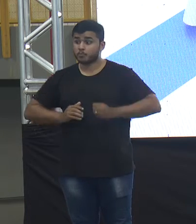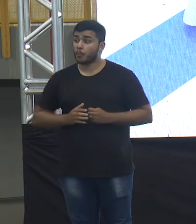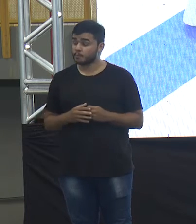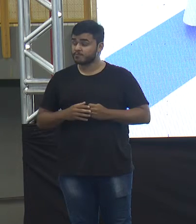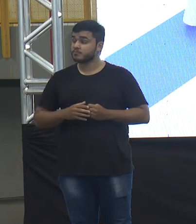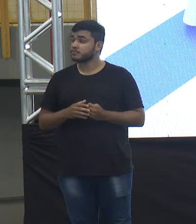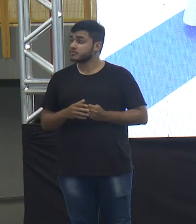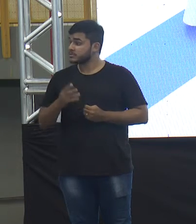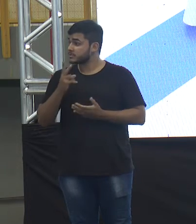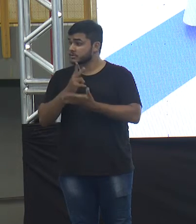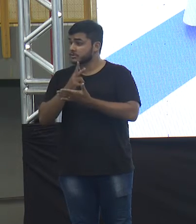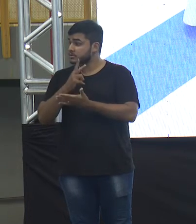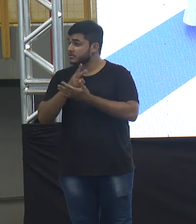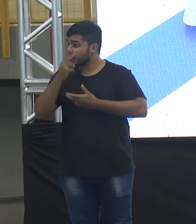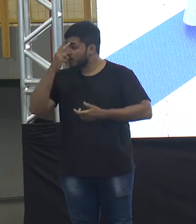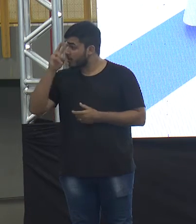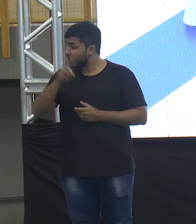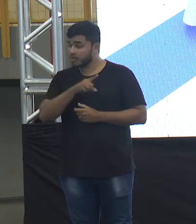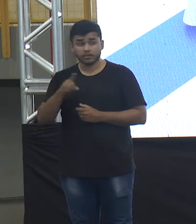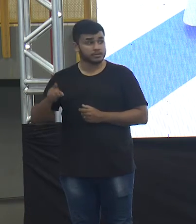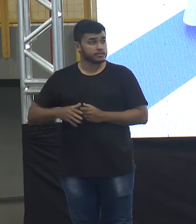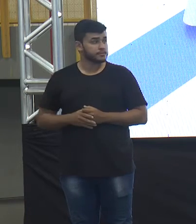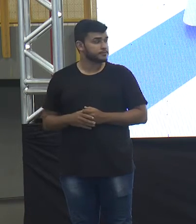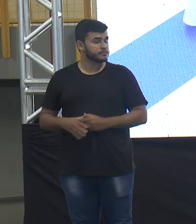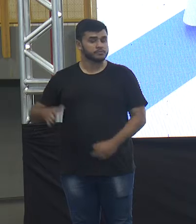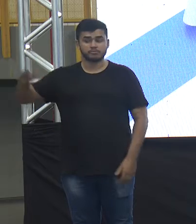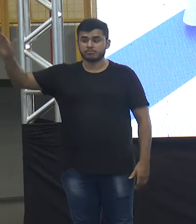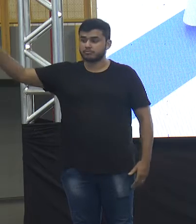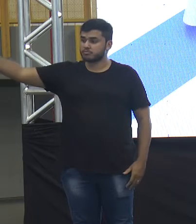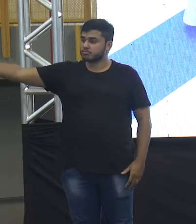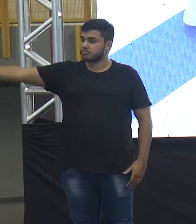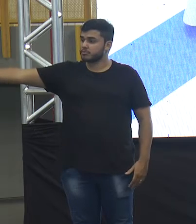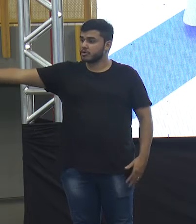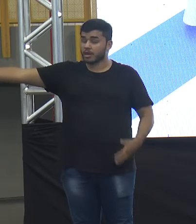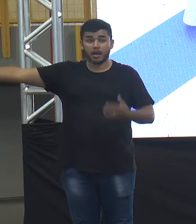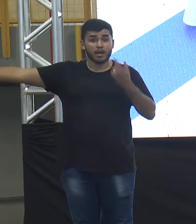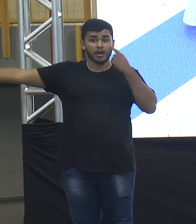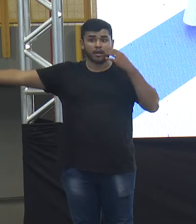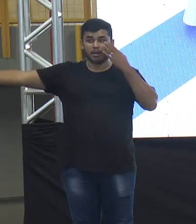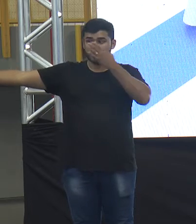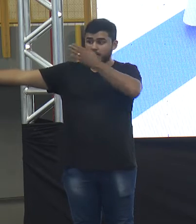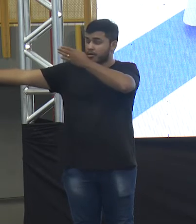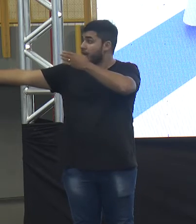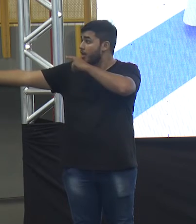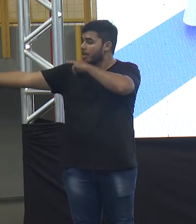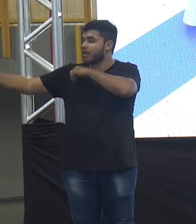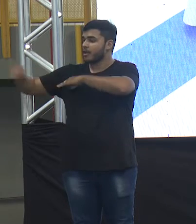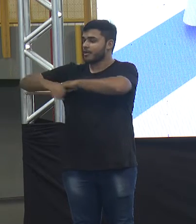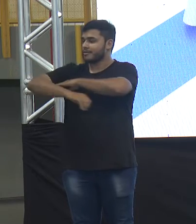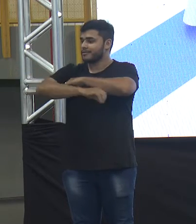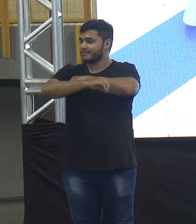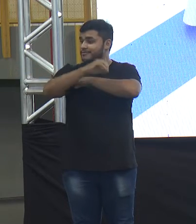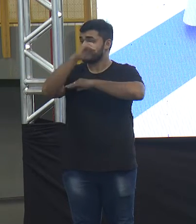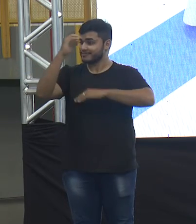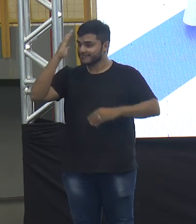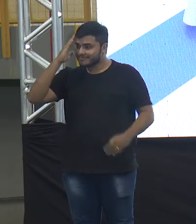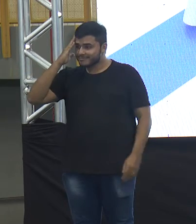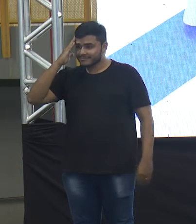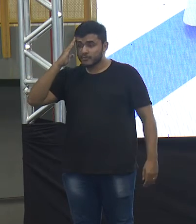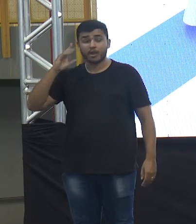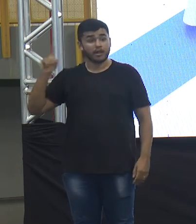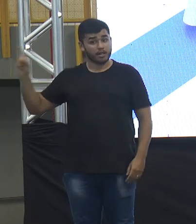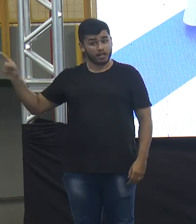disso. Estende o braço direito, sempre você vai na direção do sol, estabelecer o